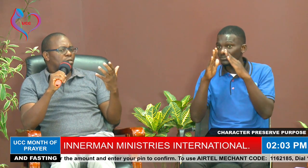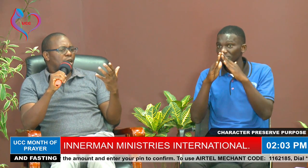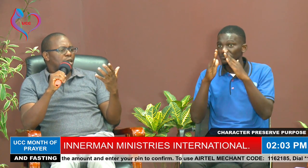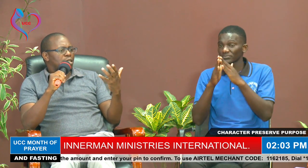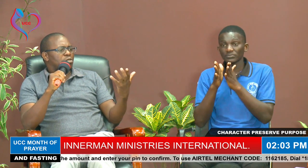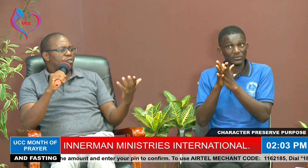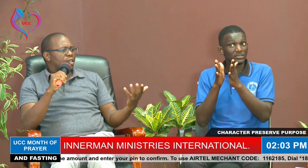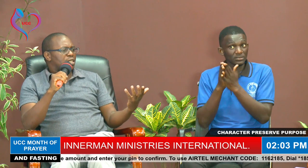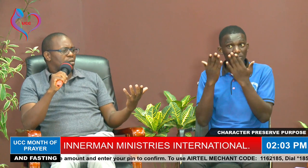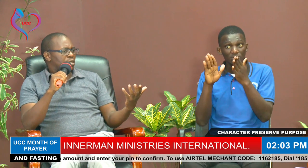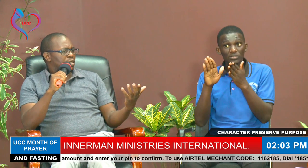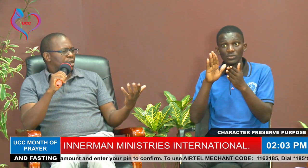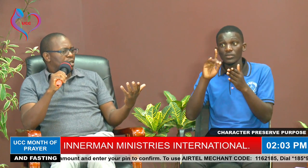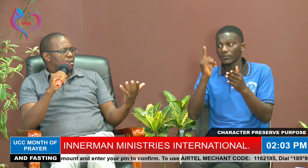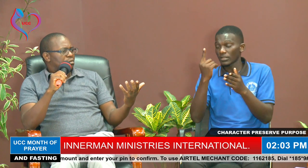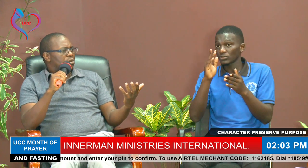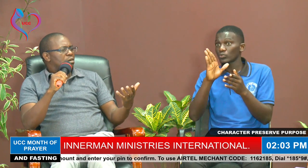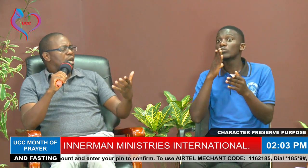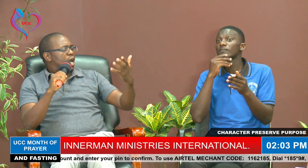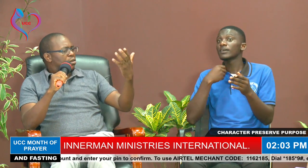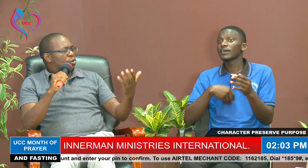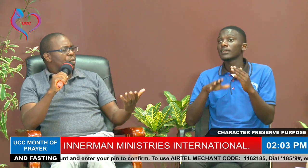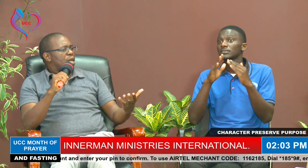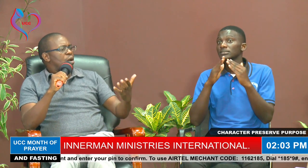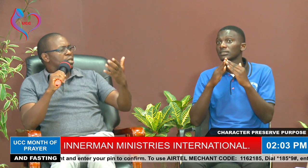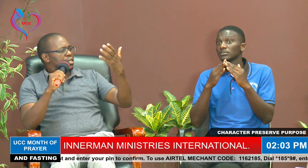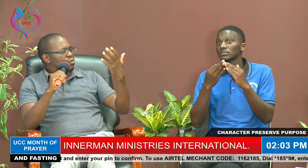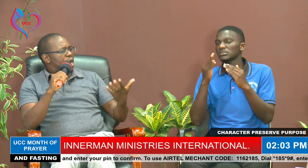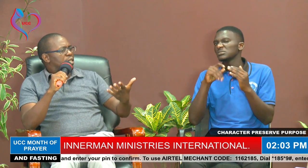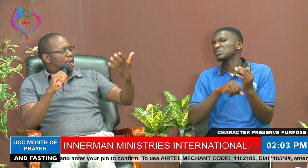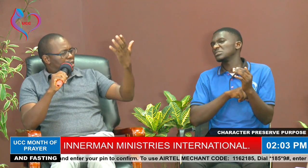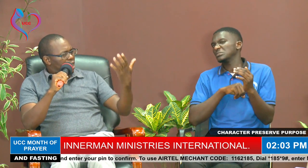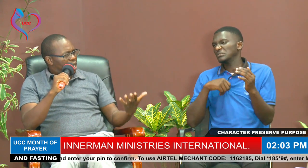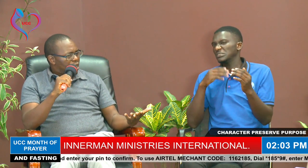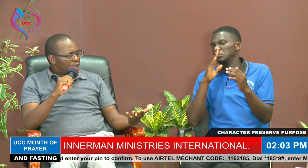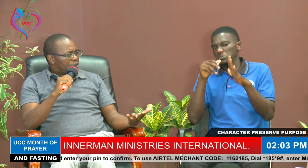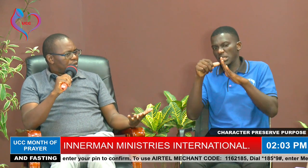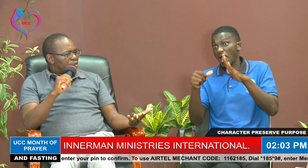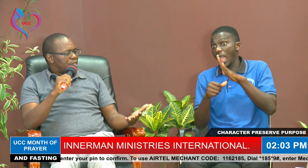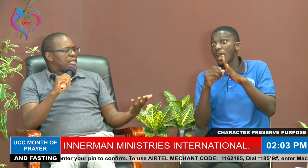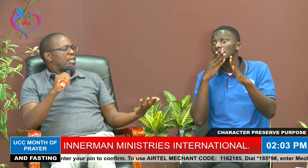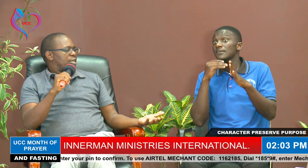esoka is your father's house. Yote. Boga no kubera wansi wa tata. Zili zilendala